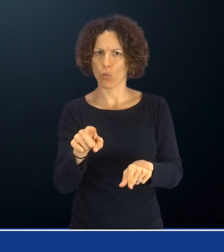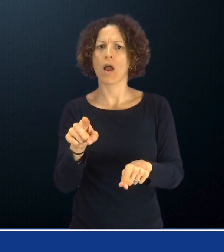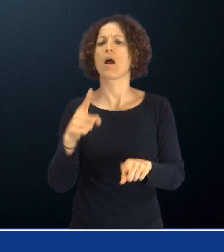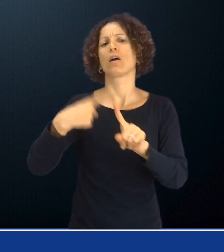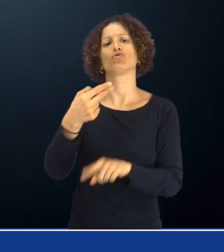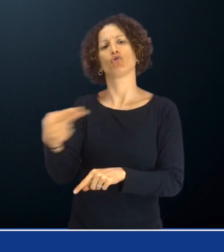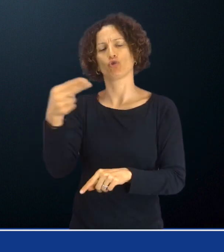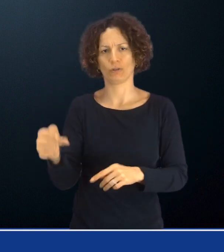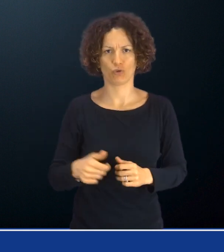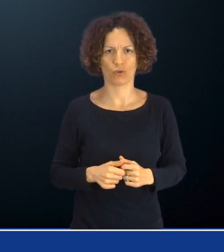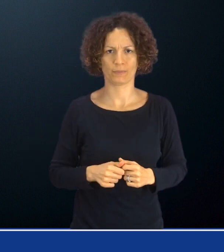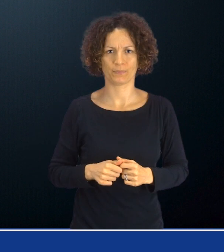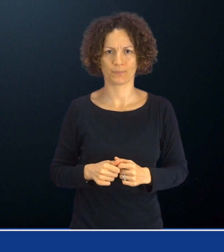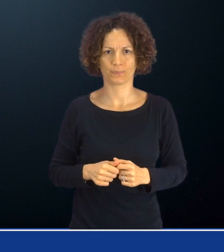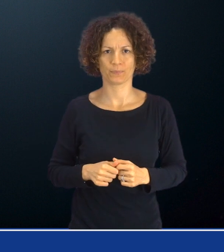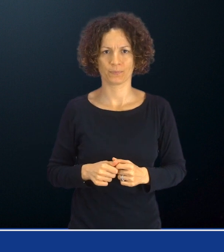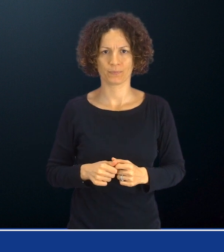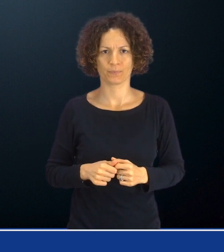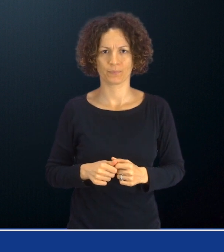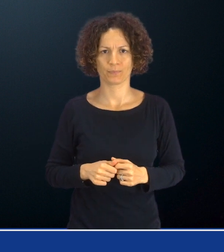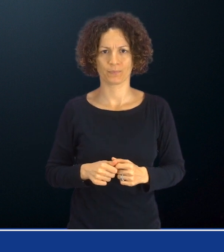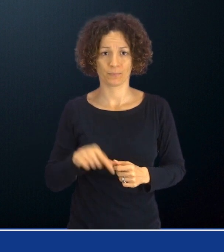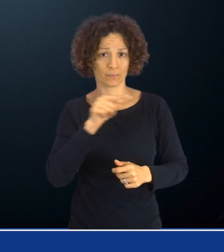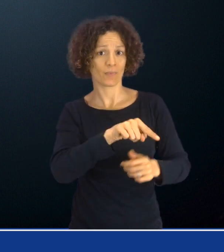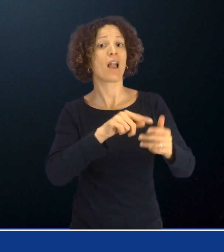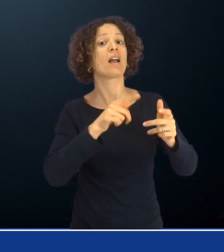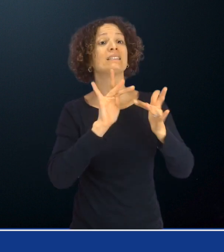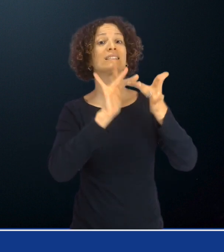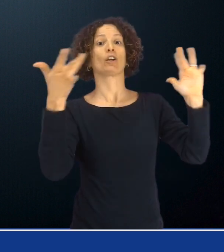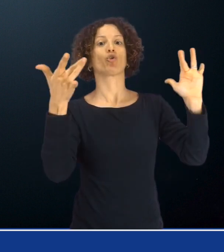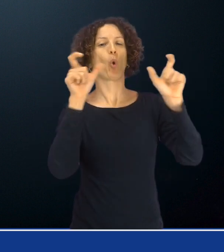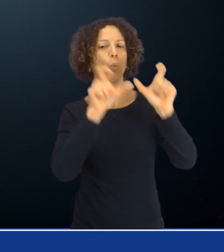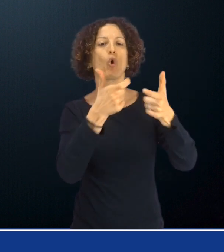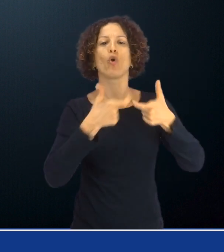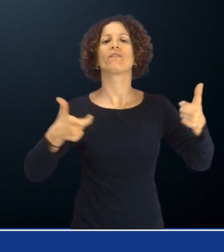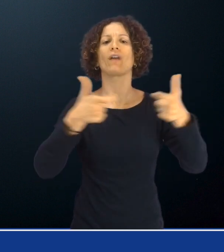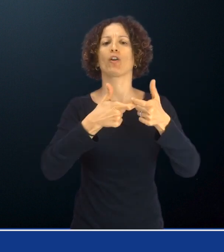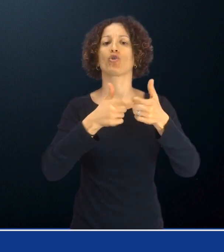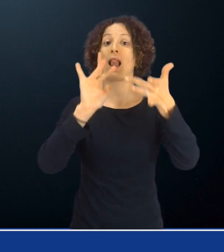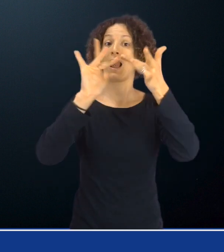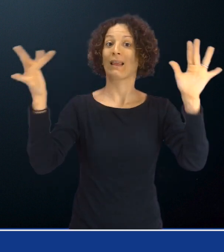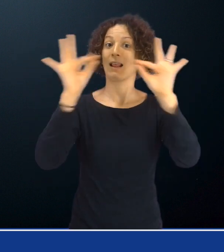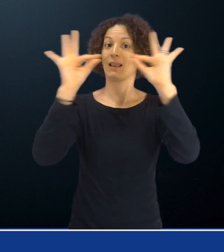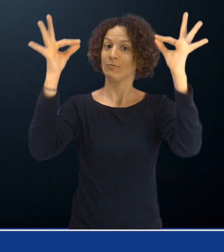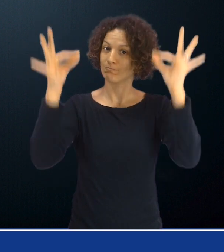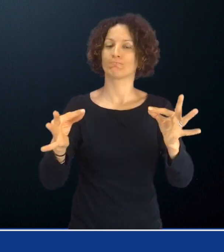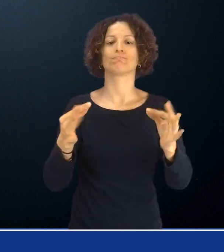interpretariato da in Lis e di sottotitolazione il sito dedicato al convegno è